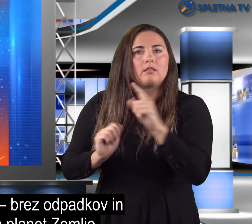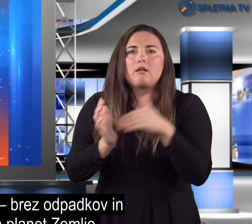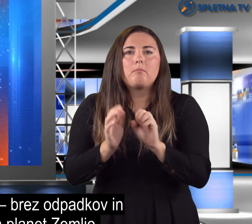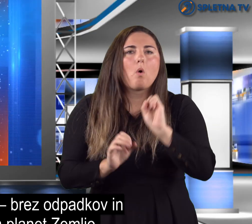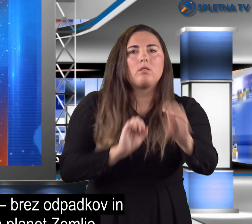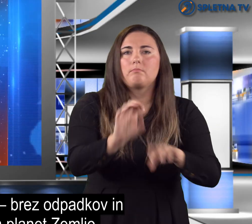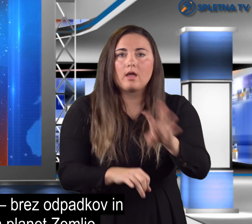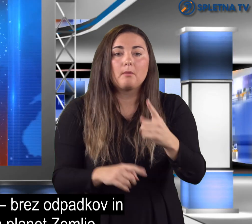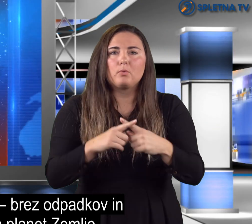za planet Zemljo.